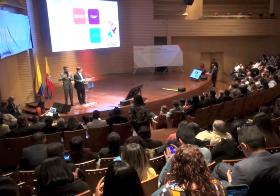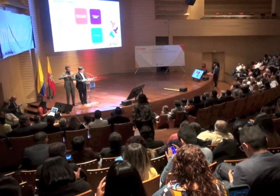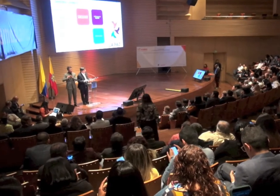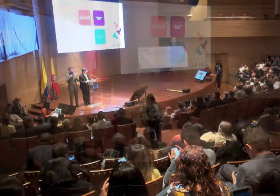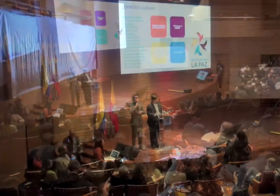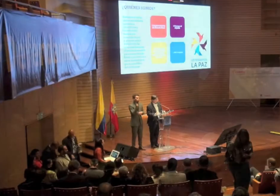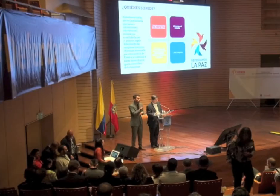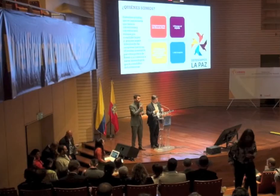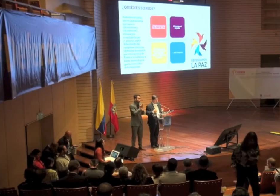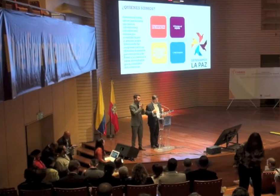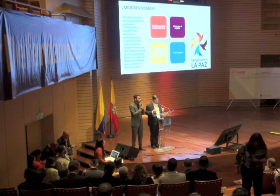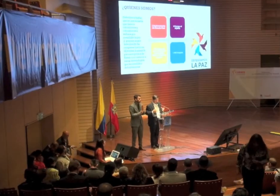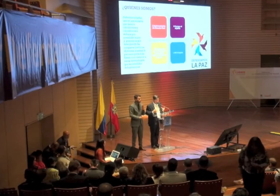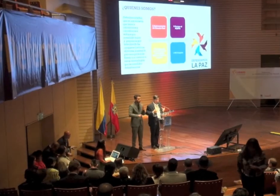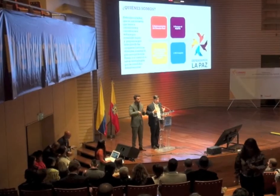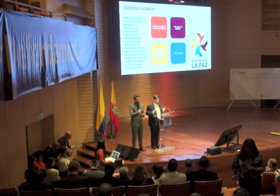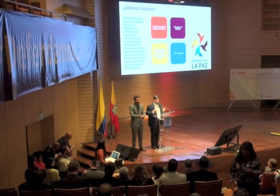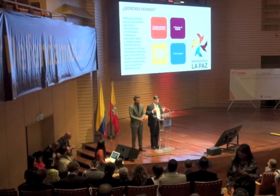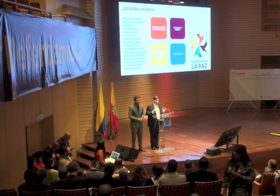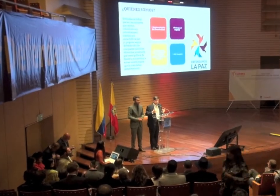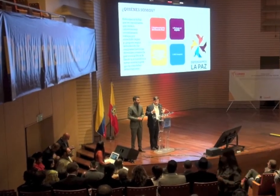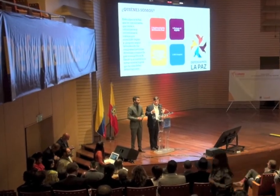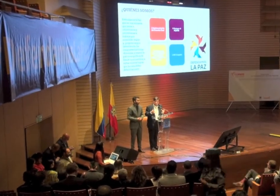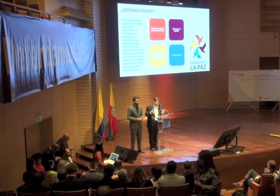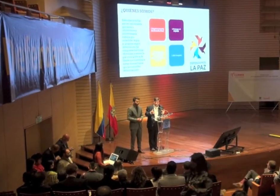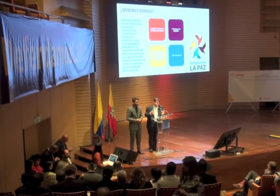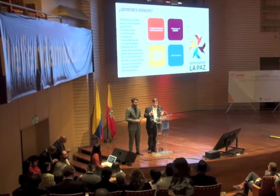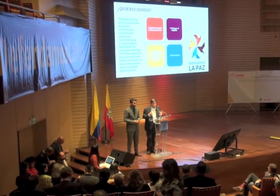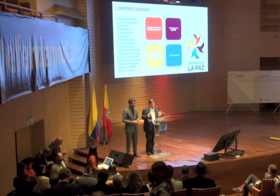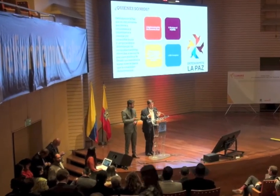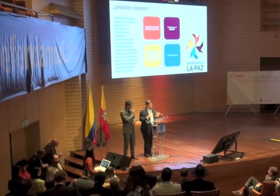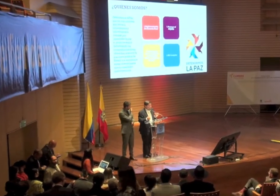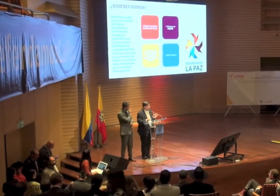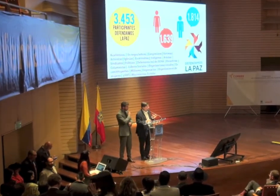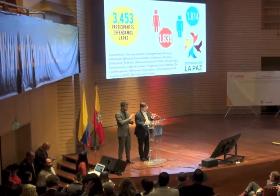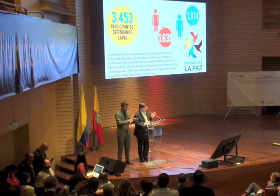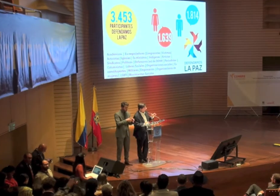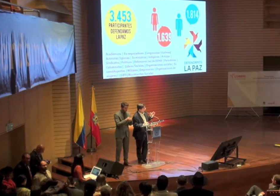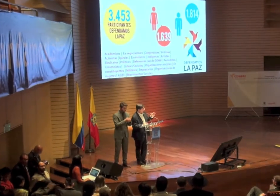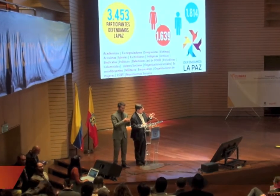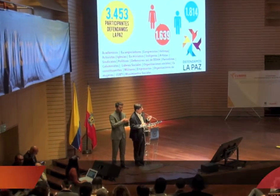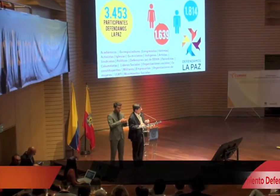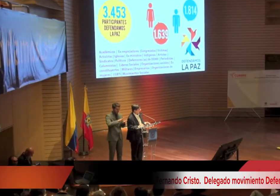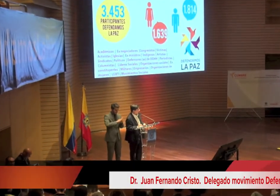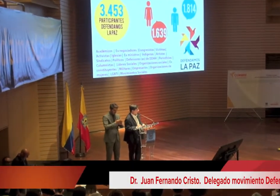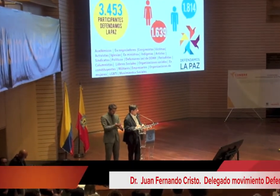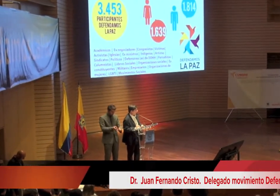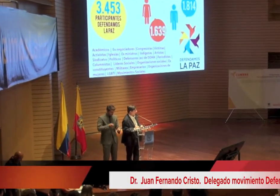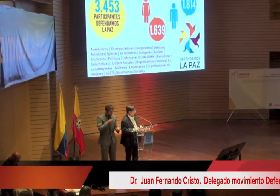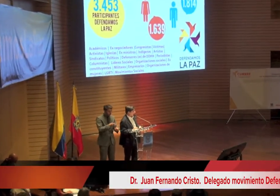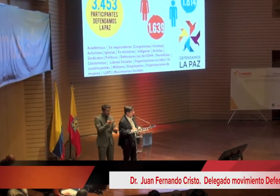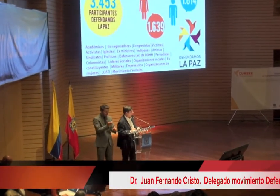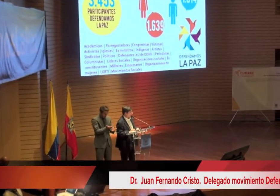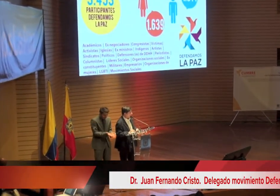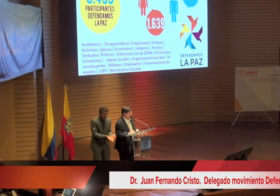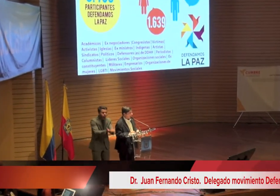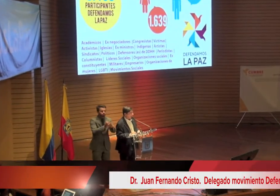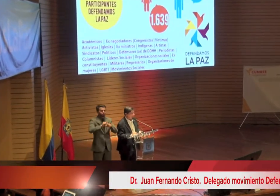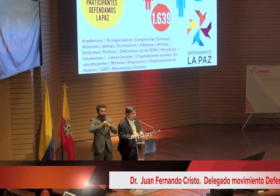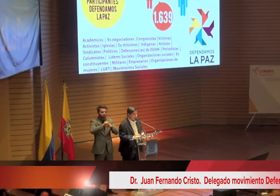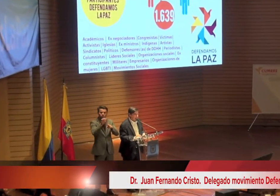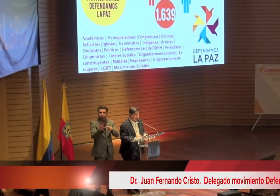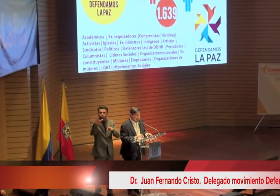su vida. En Defendamos la Paz nos tenemos que jugar a fondo este año por la implementación de la paz